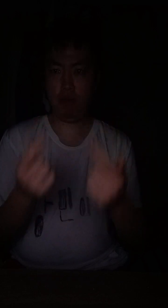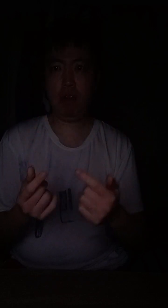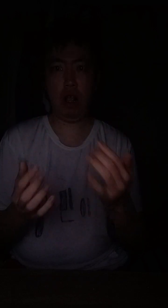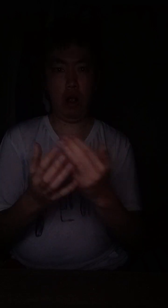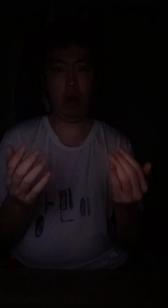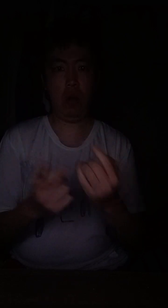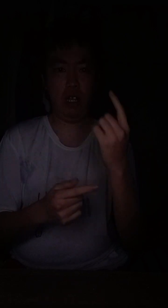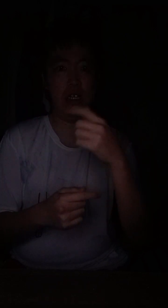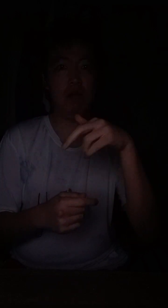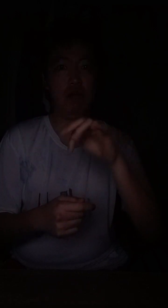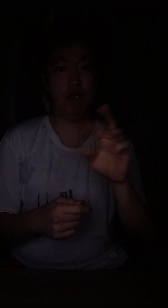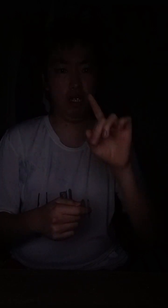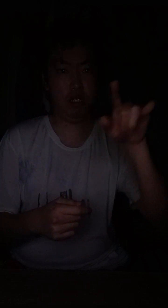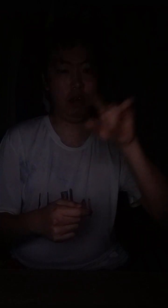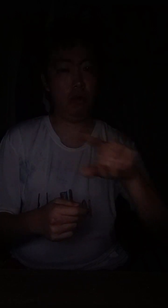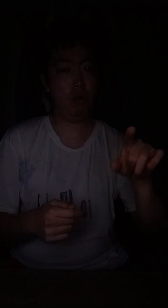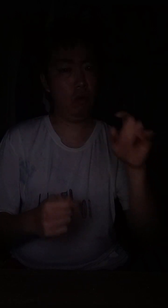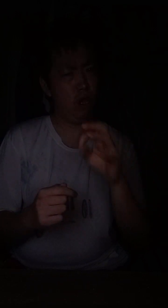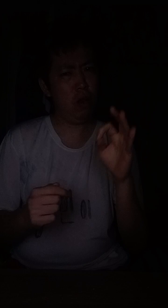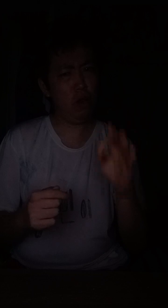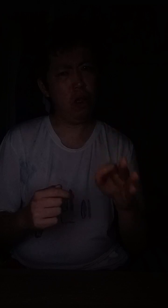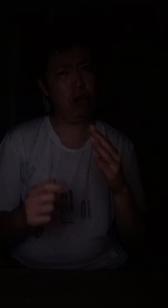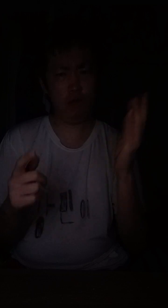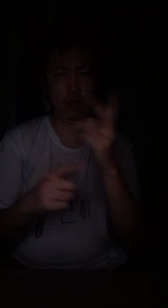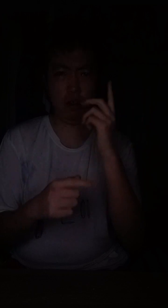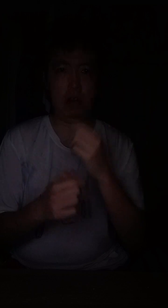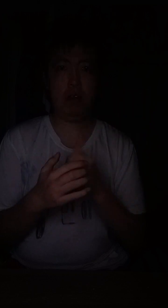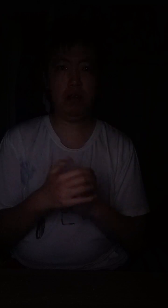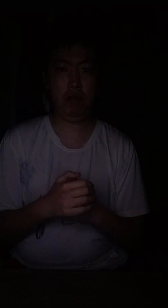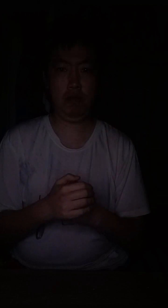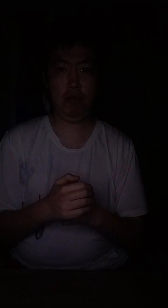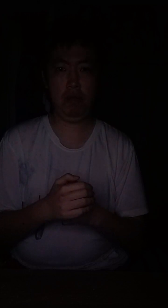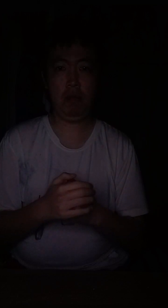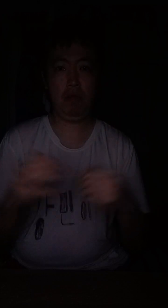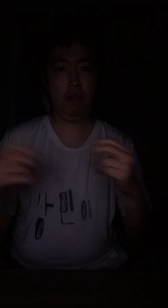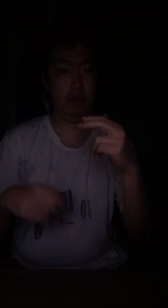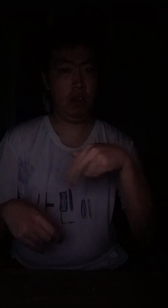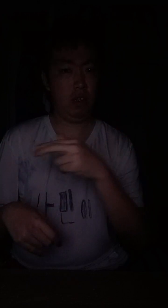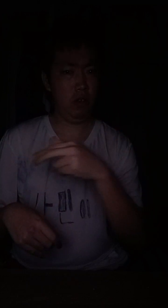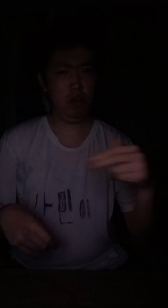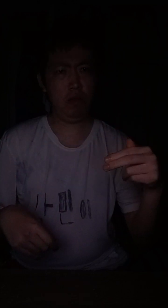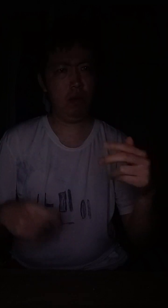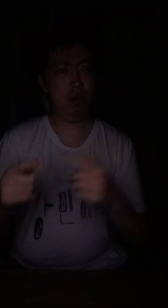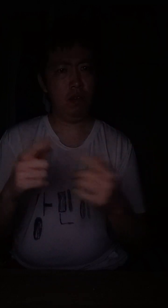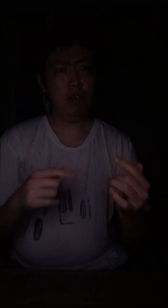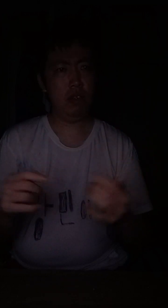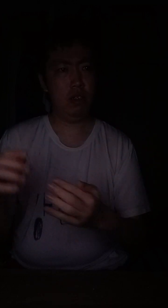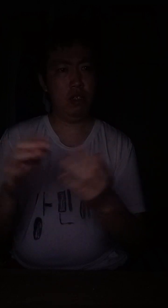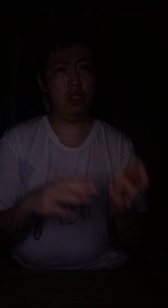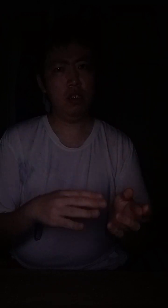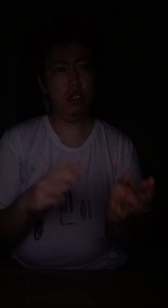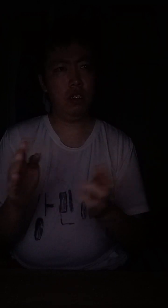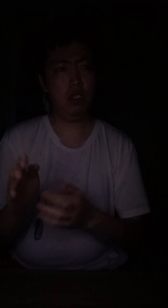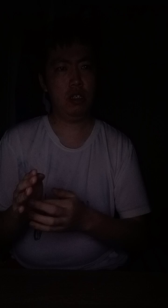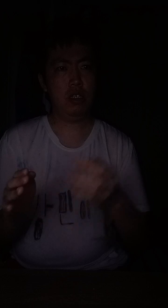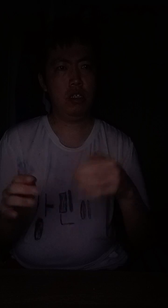발언으로 국회 인사청문 보고서 채택이 무산됐습니다. 저희가 이제 해당 상품을 검색을 했고 공식